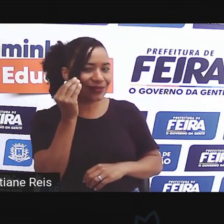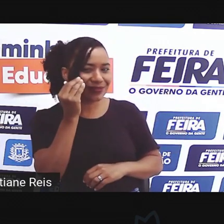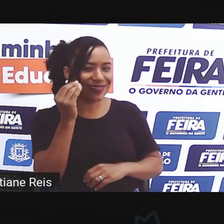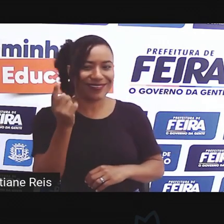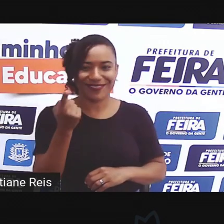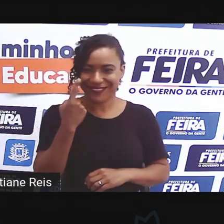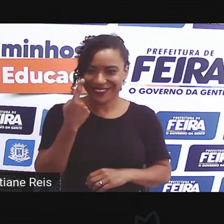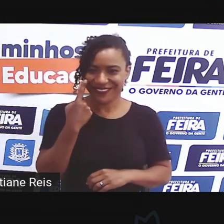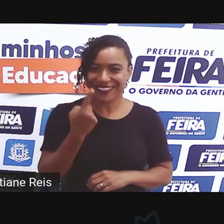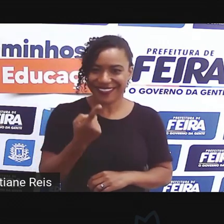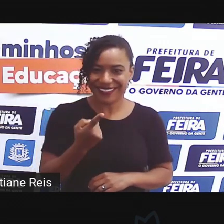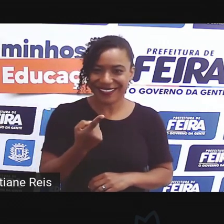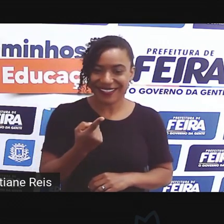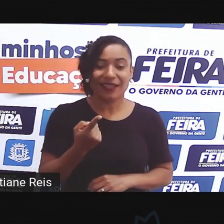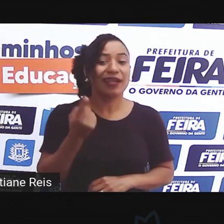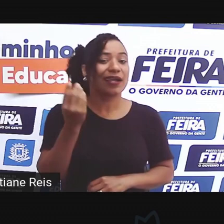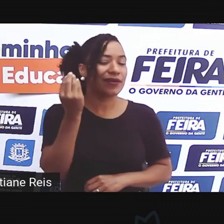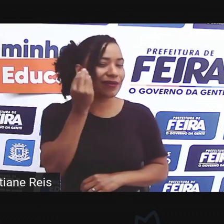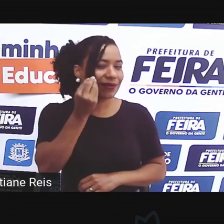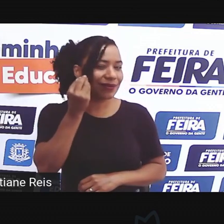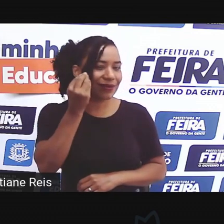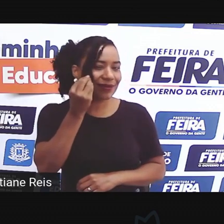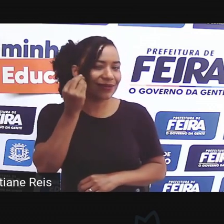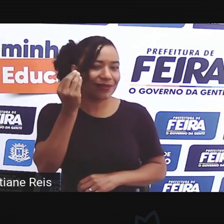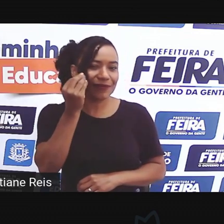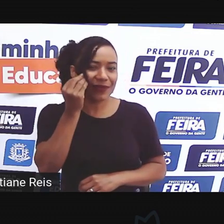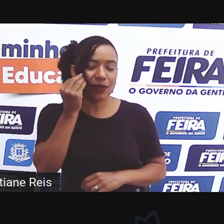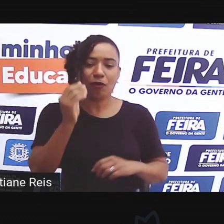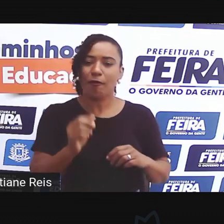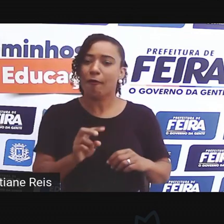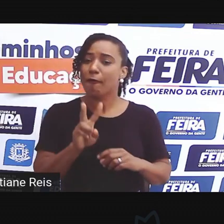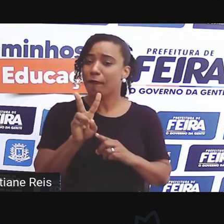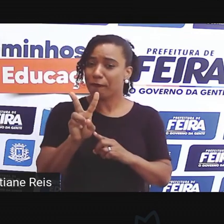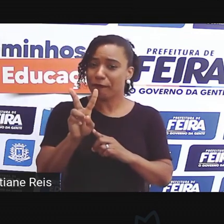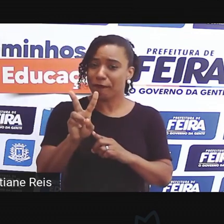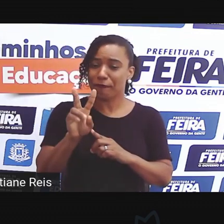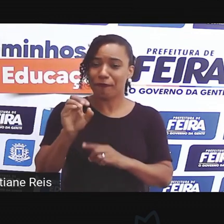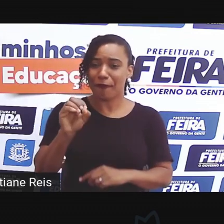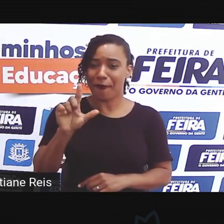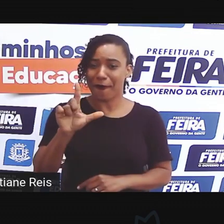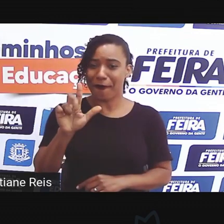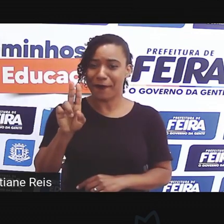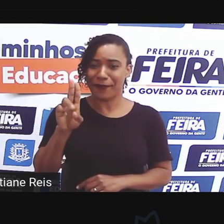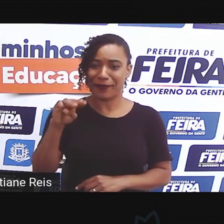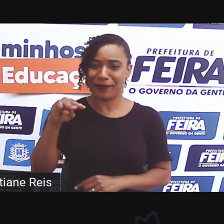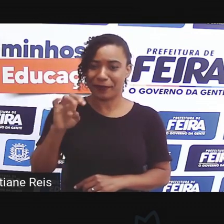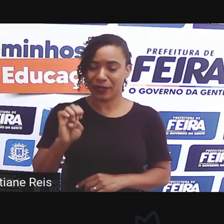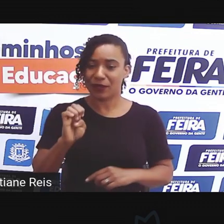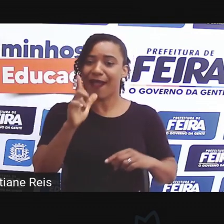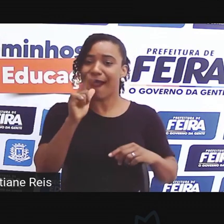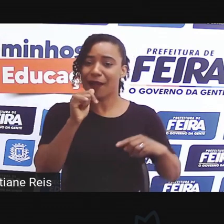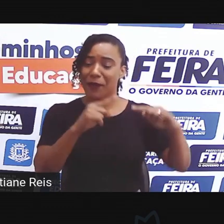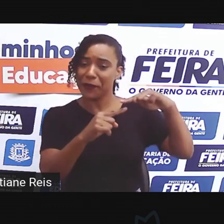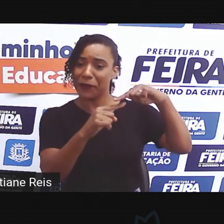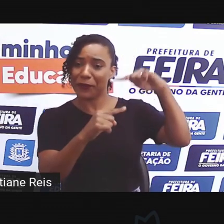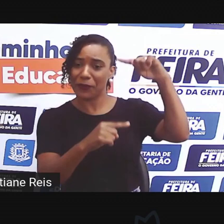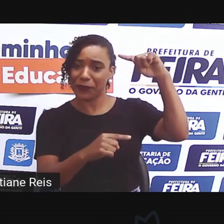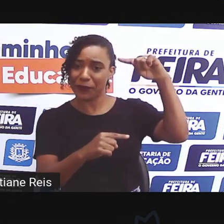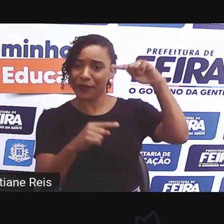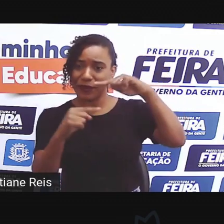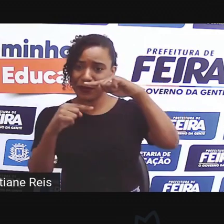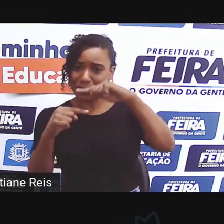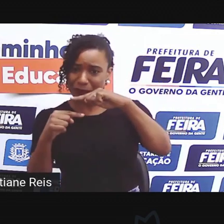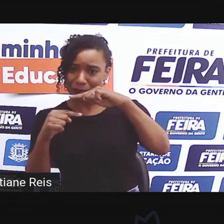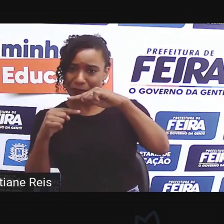experimentar. Vamos experimentar o volume. Isso. Vamos experimentar a quantidade da